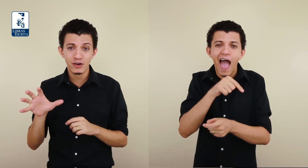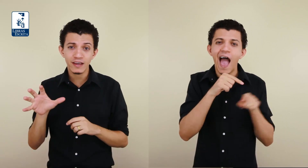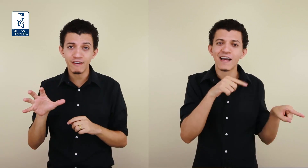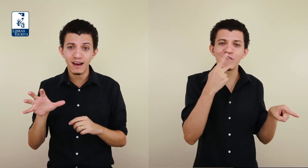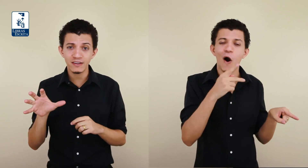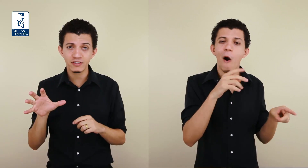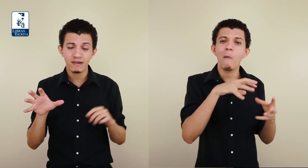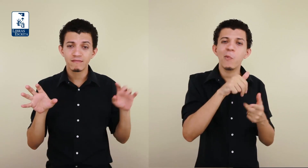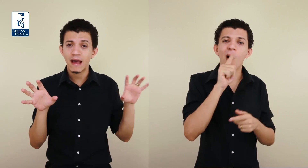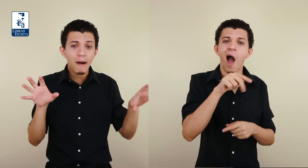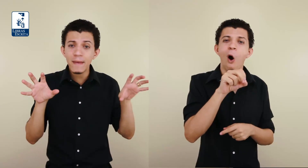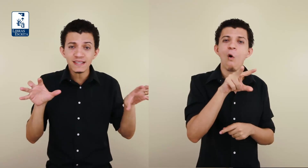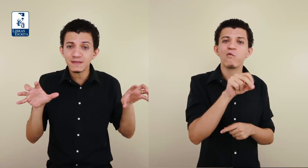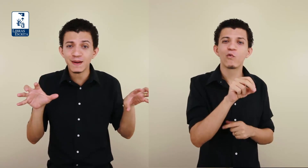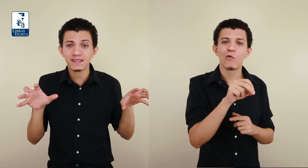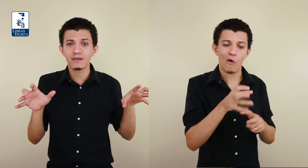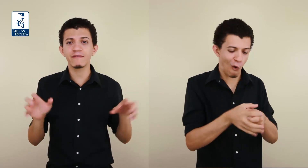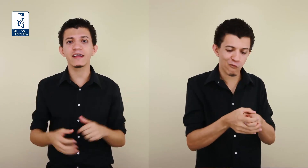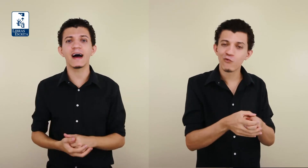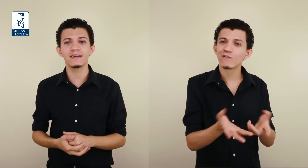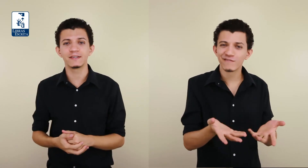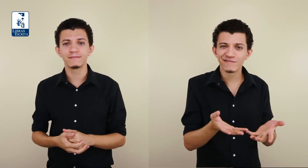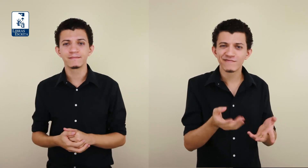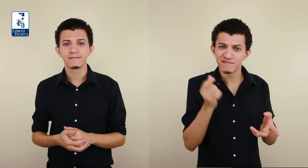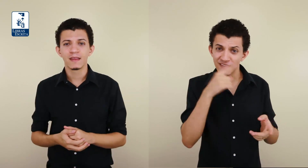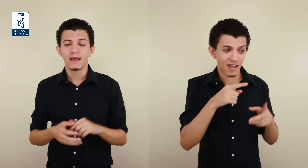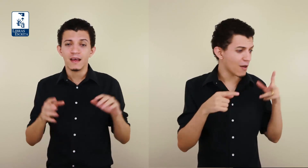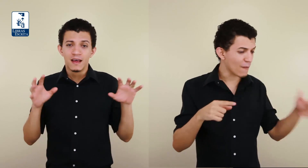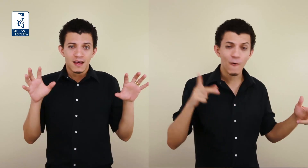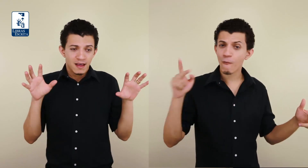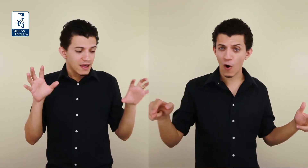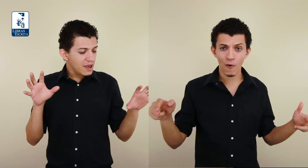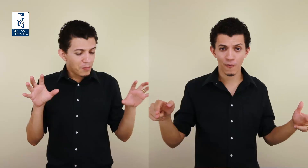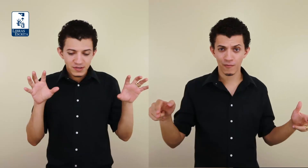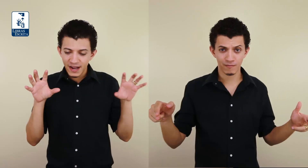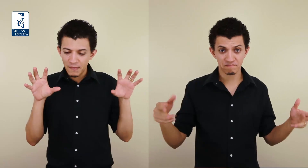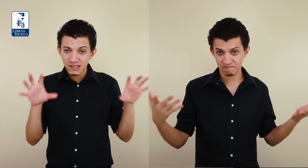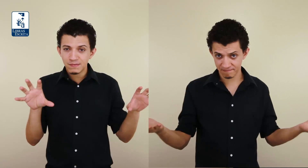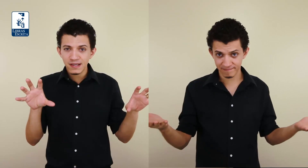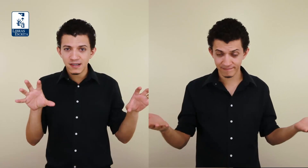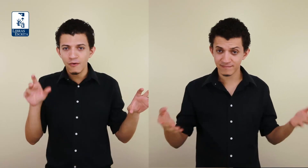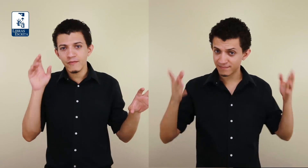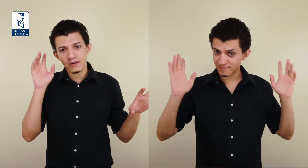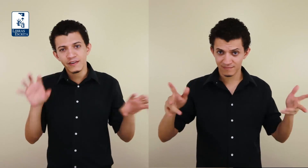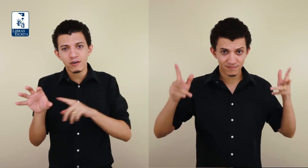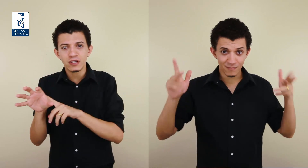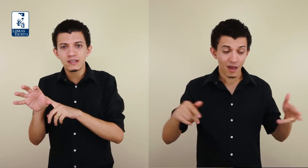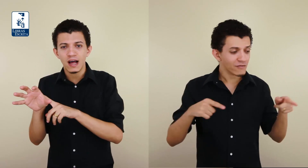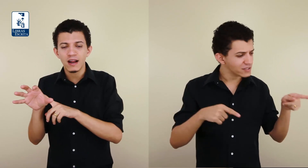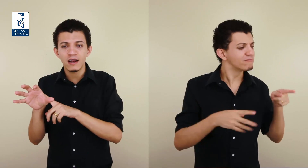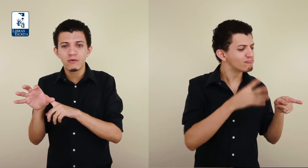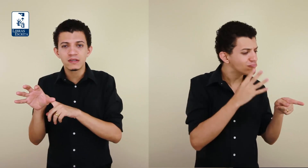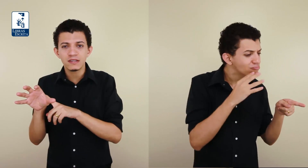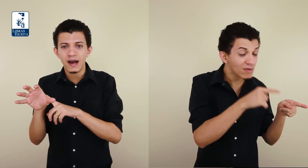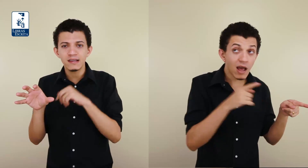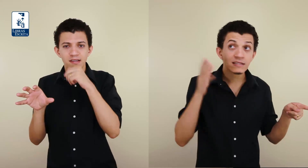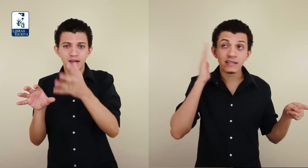é equivalente. A mesma expressão é verdade. E por ser a mesma expressão, você vai utilizá-la na língua de sinais e o